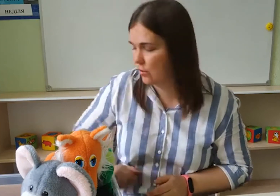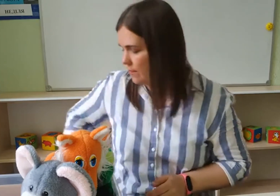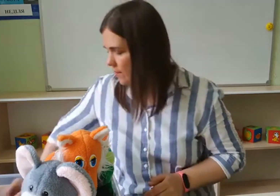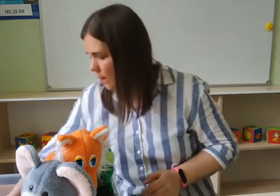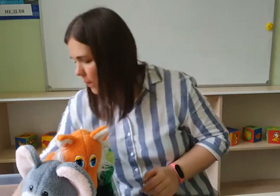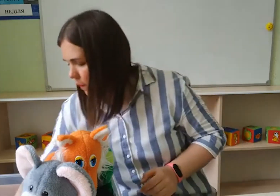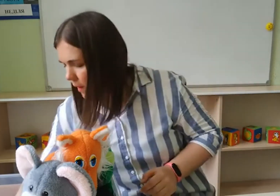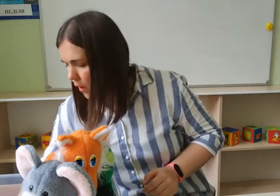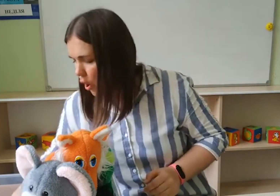ведмідь.